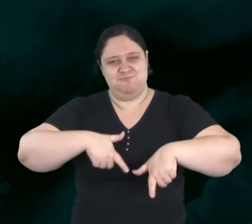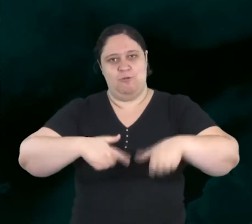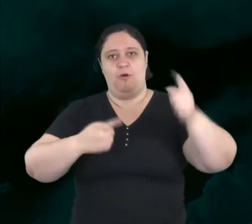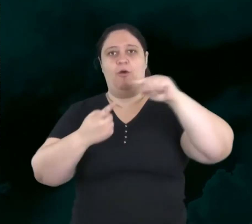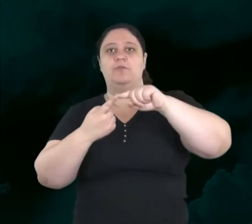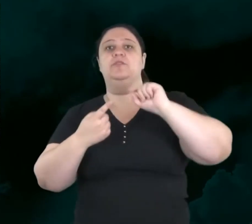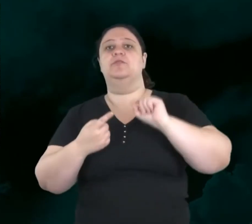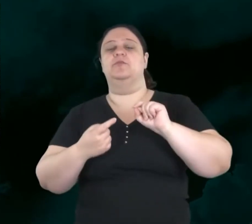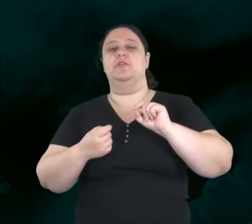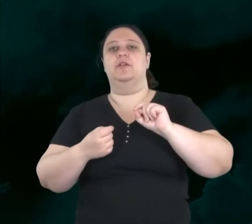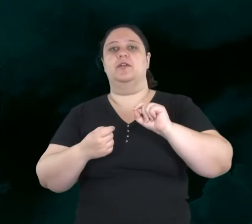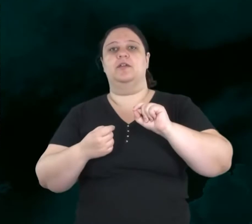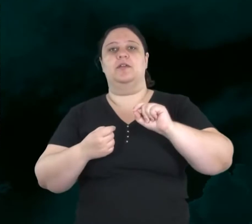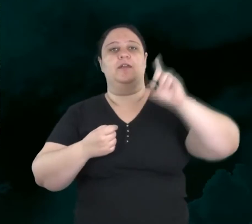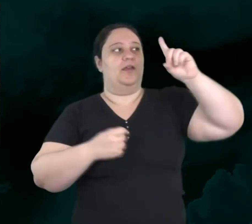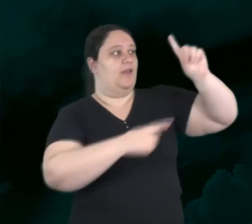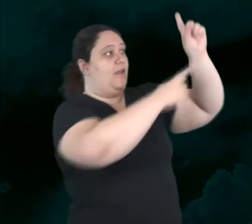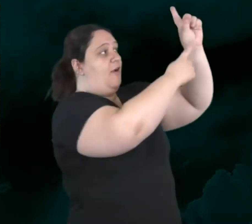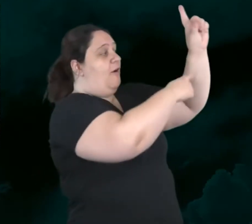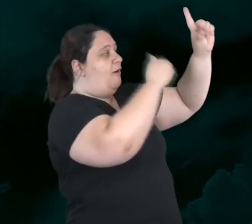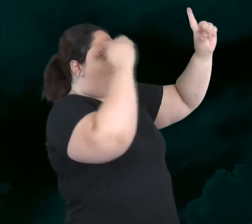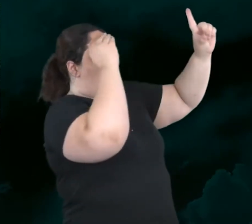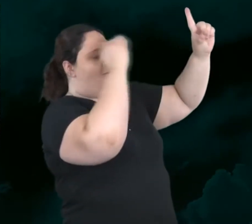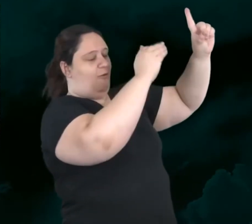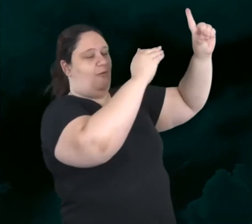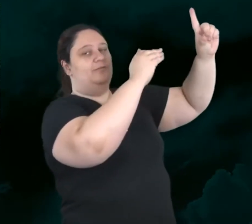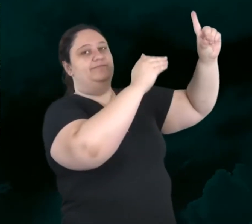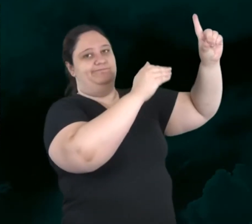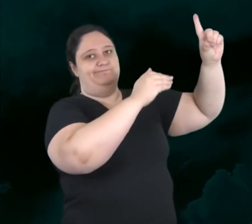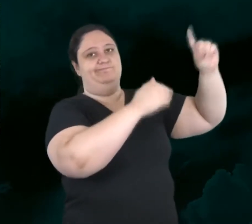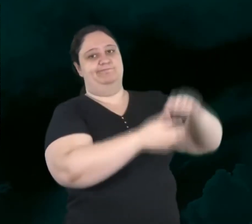Muito bem. Então, isso também está escrito em 1